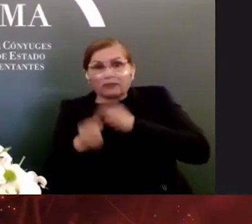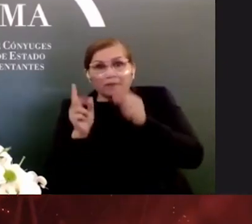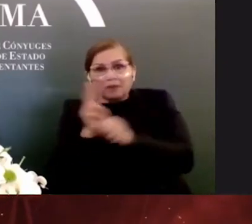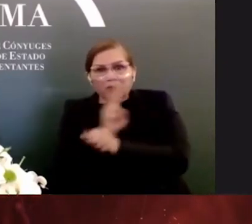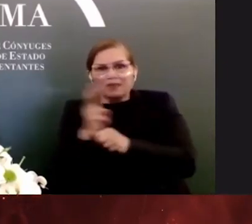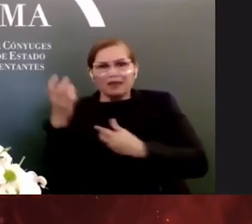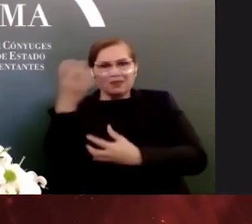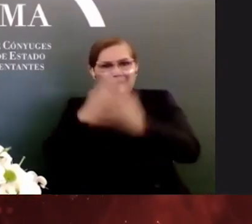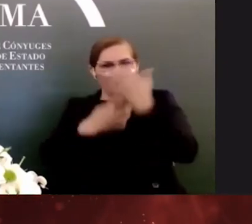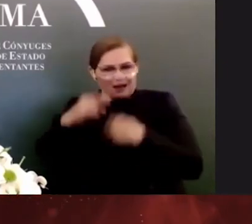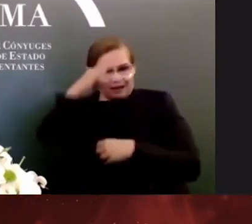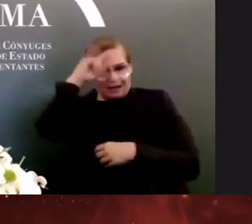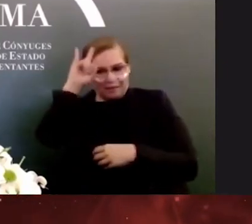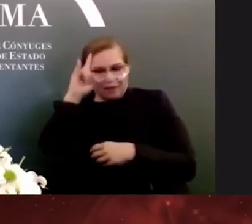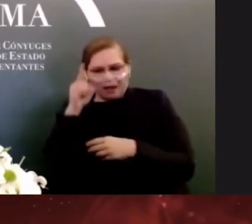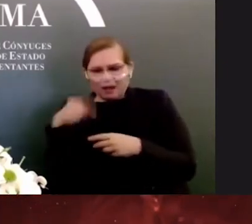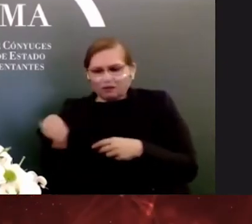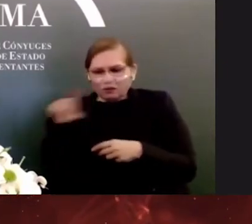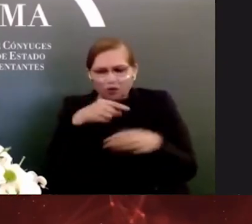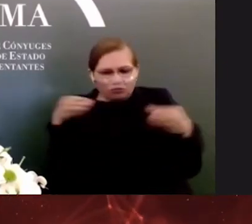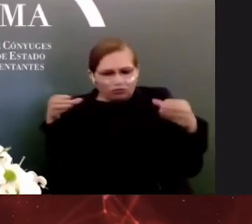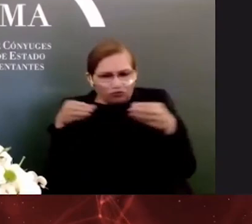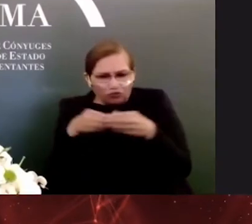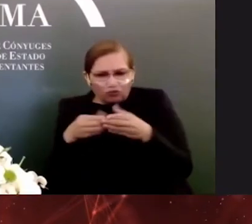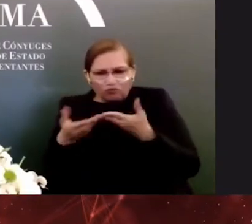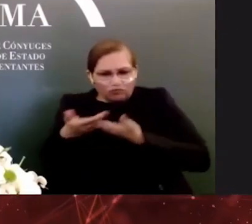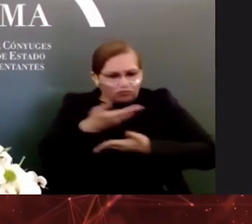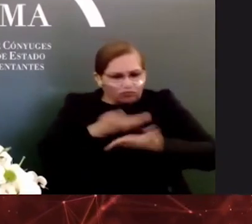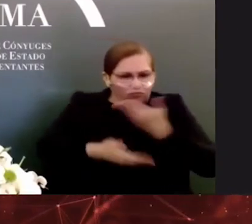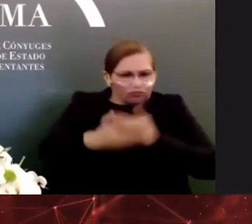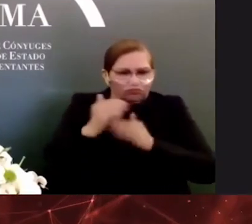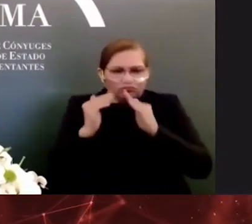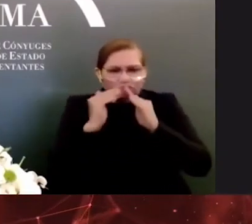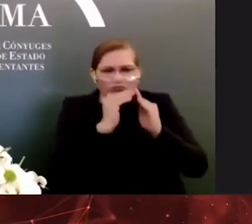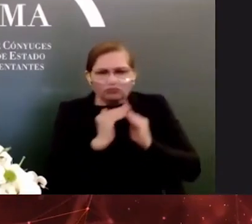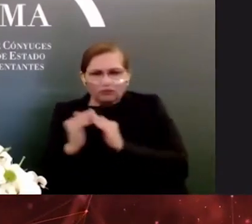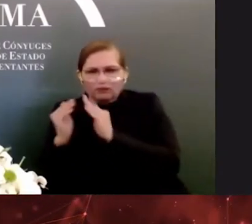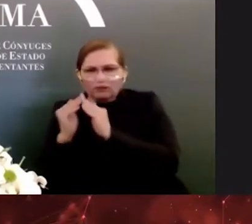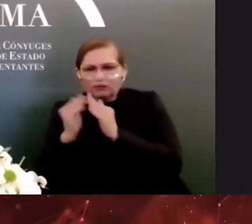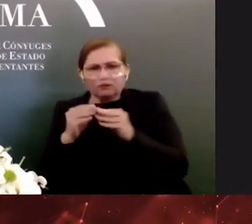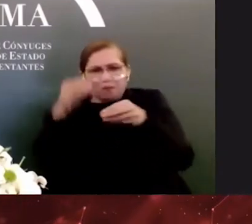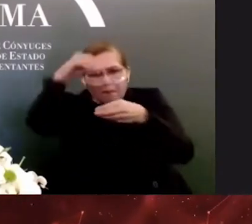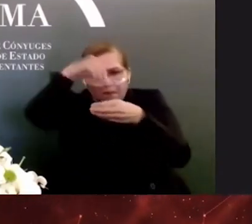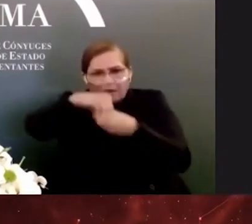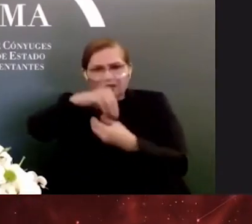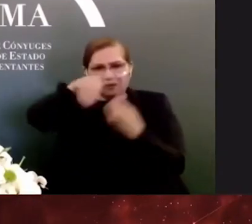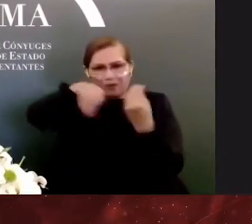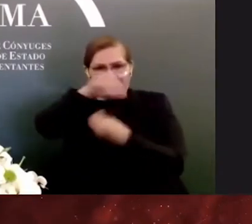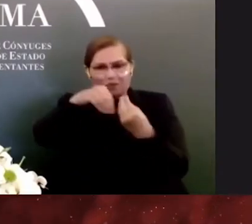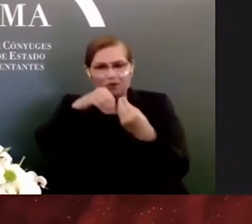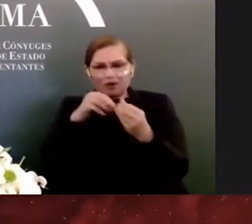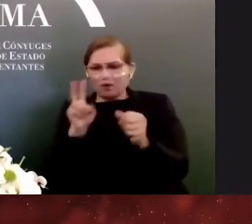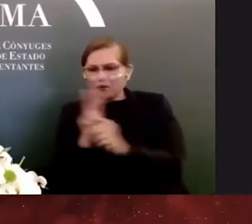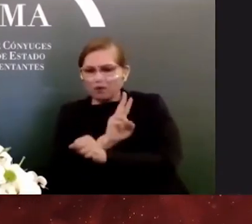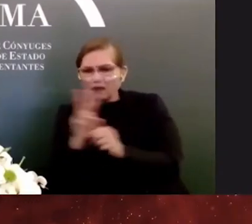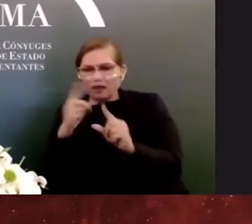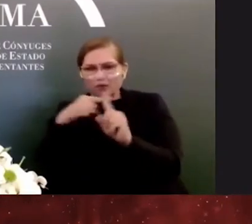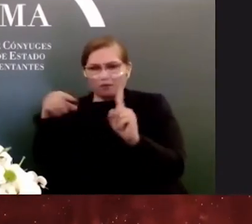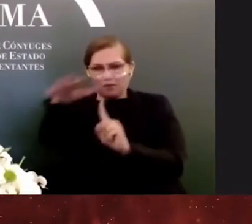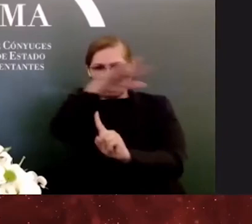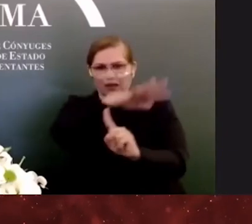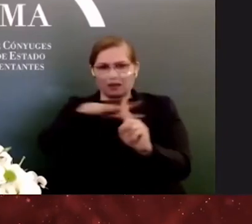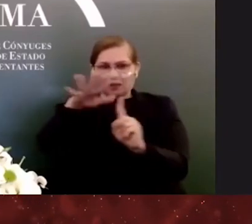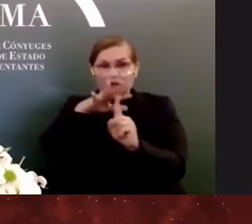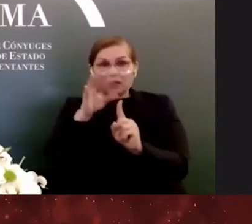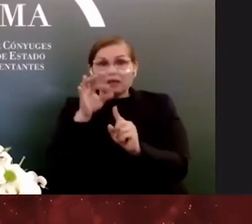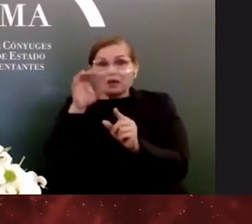ganaderas, activadas en comisiones vecinales y organizaciones de base en sus comunidades, preservando el medio ambiente,